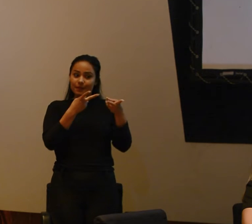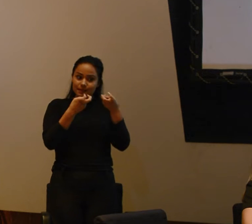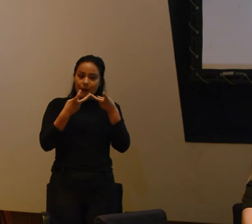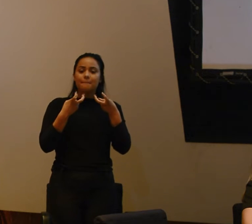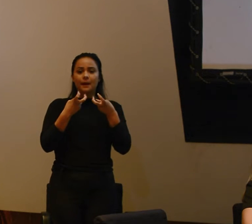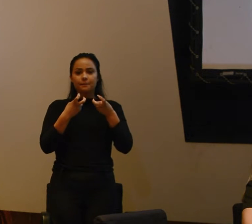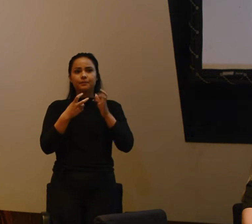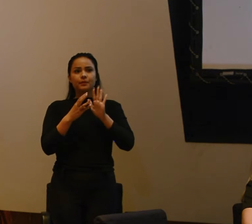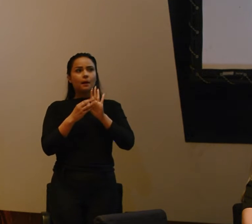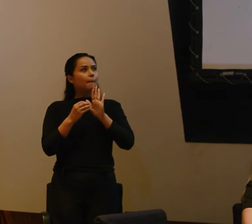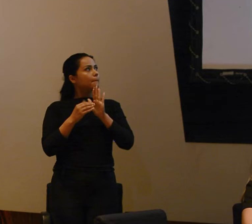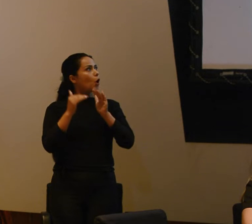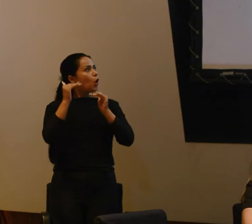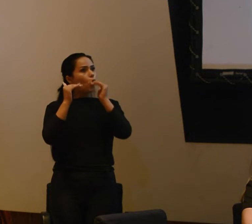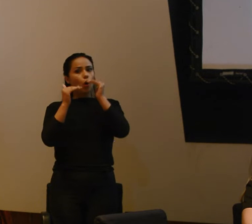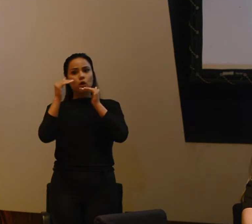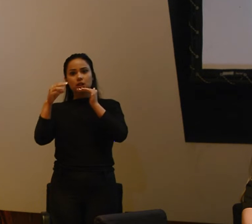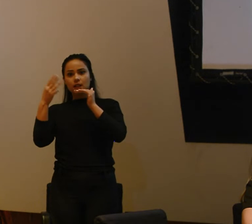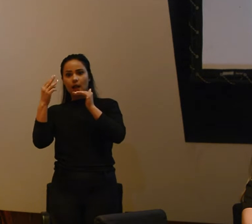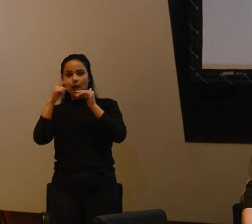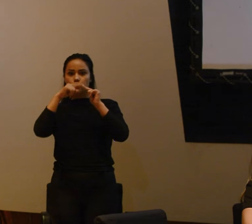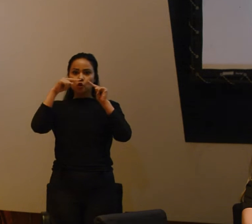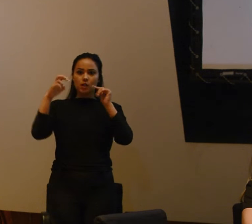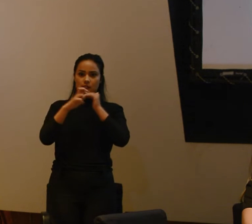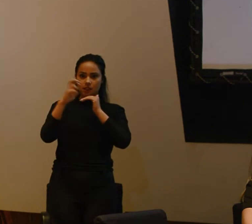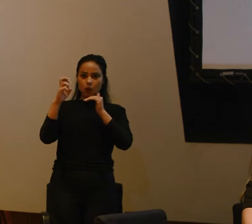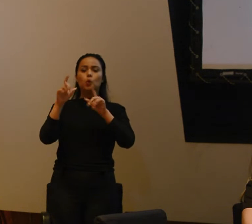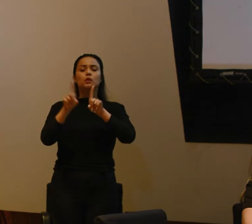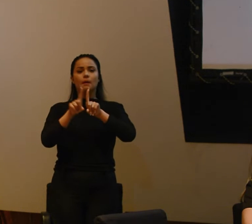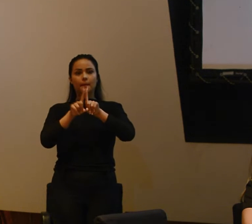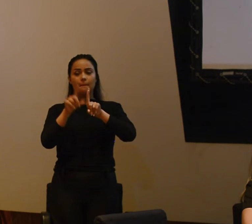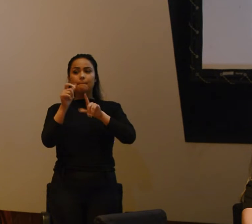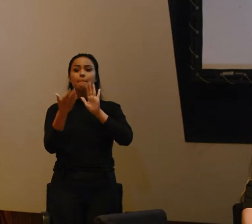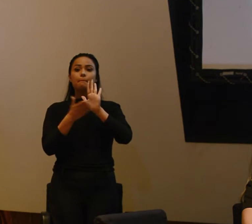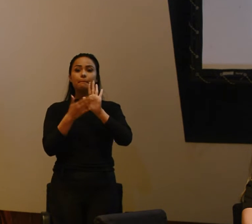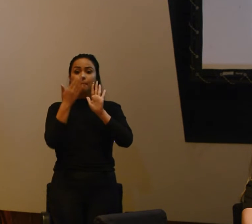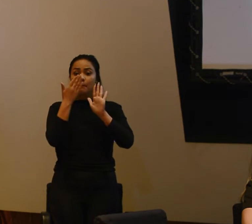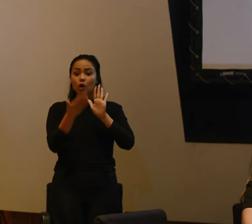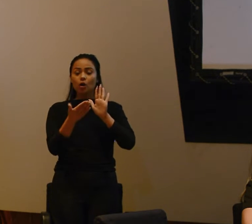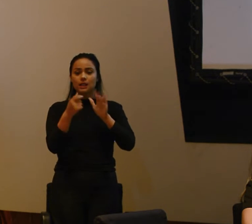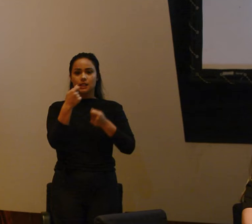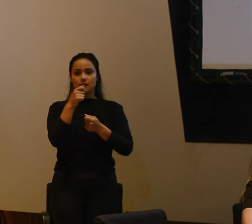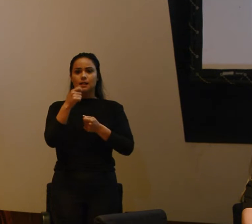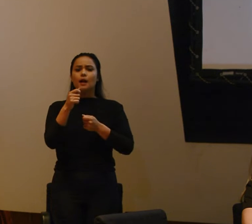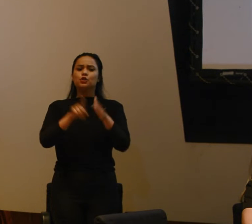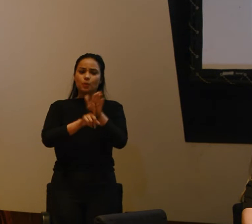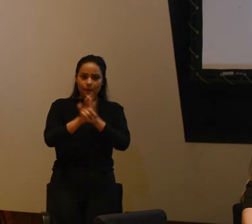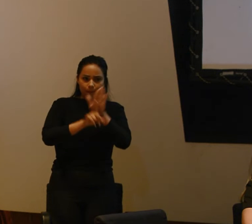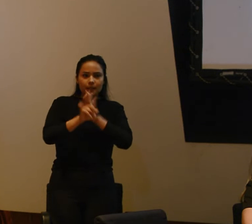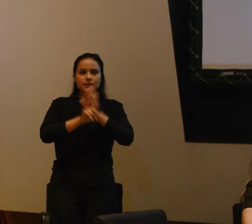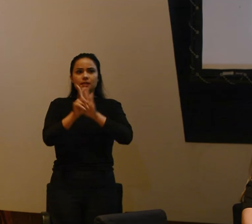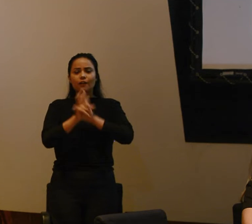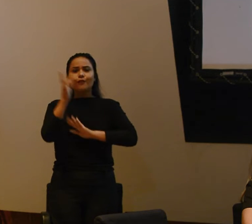como aumento da onda 3 ou aumento da onda 5 também, e isso mostra a necessidade de ter pesquisas